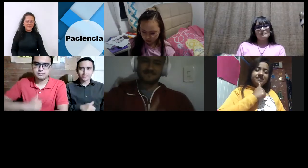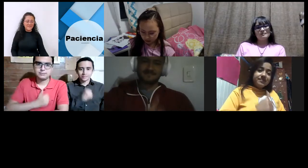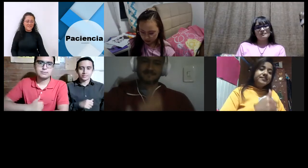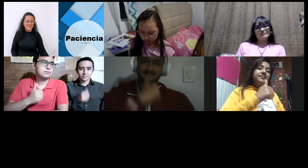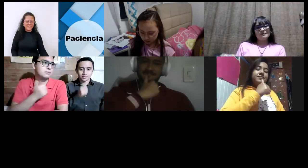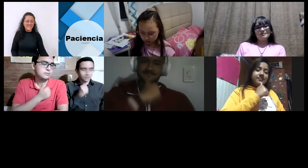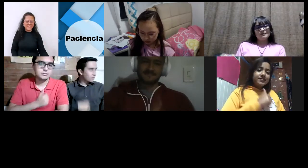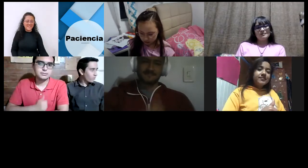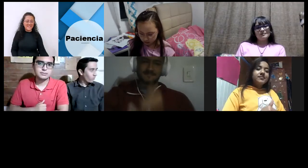Muy bien.